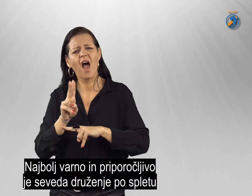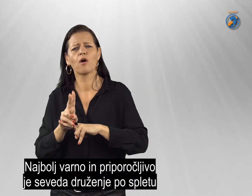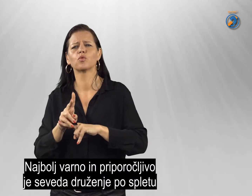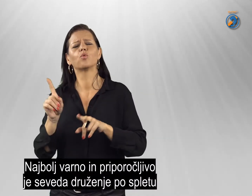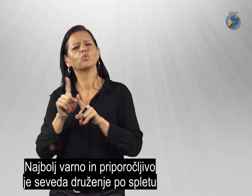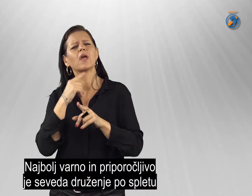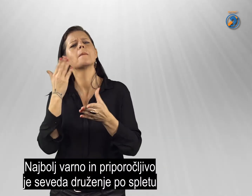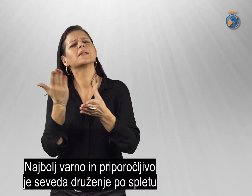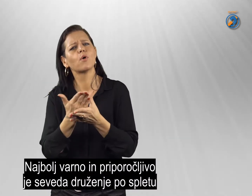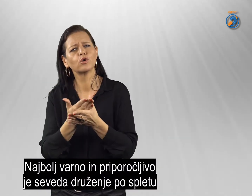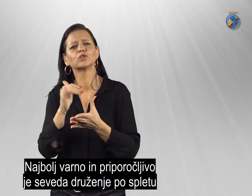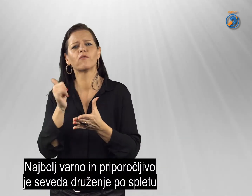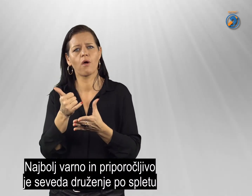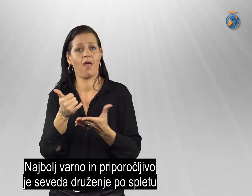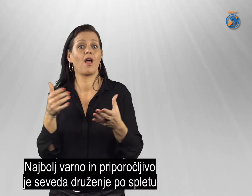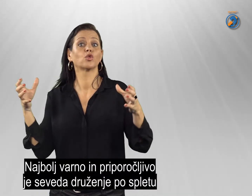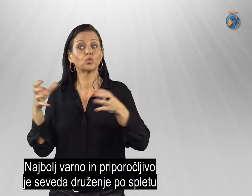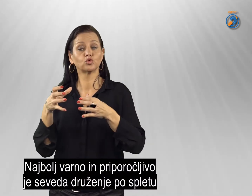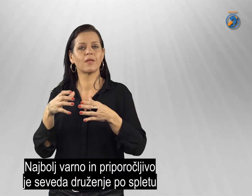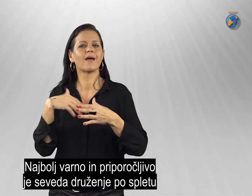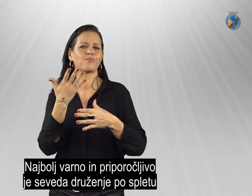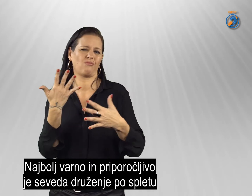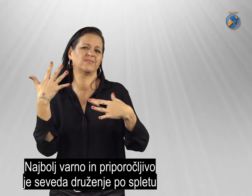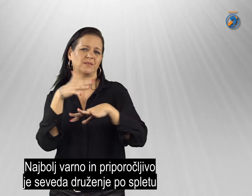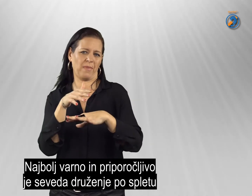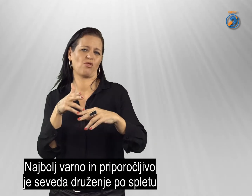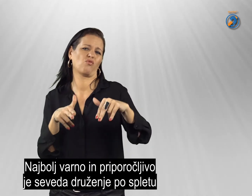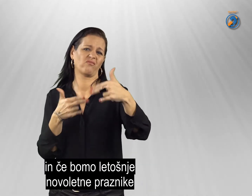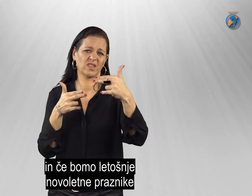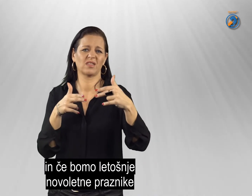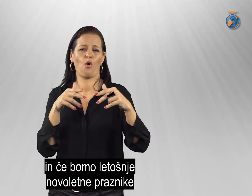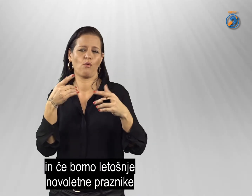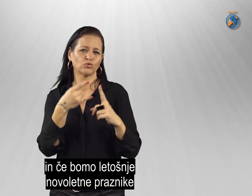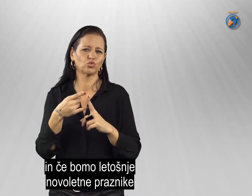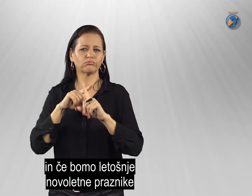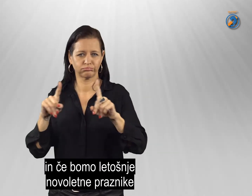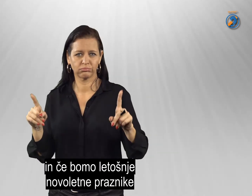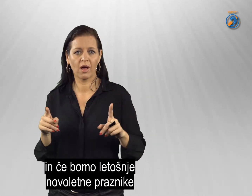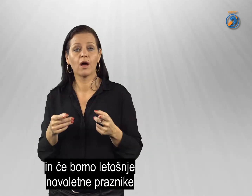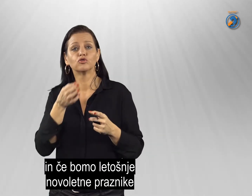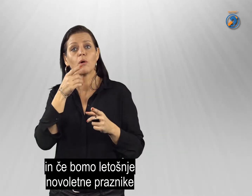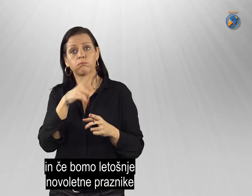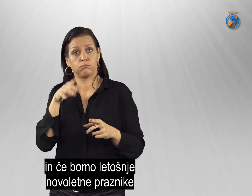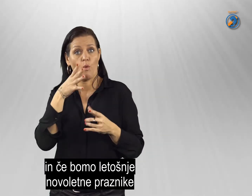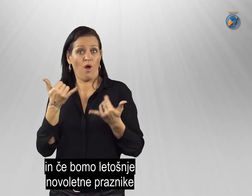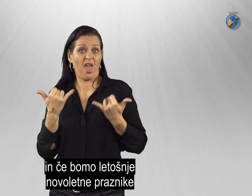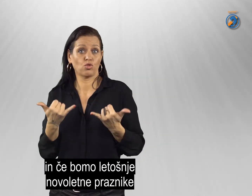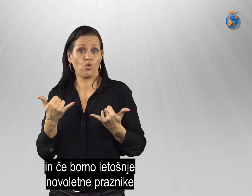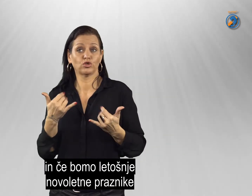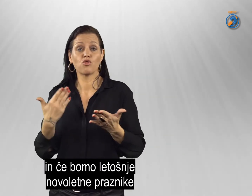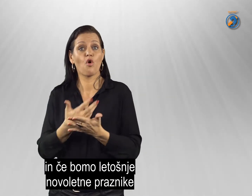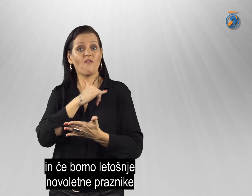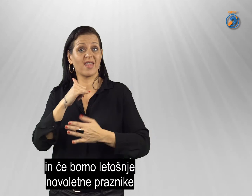Najbolj varno in priporočljivo je seveda druženje po spletu. In če bomo letošnje novoletne praznike preživeli doma